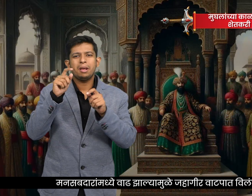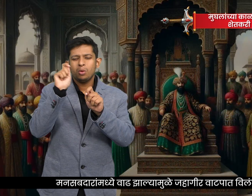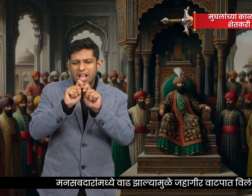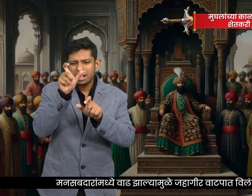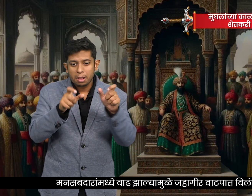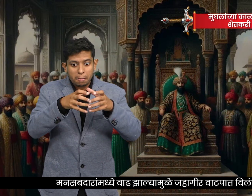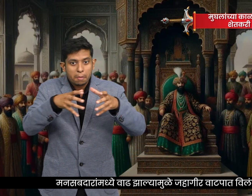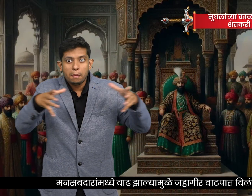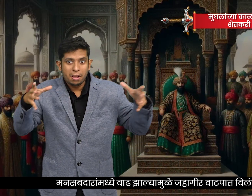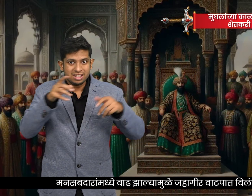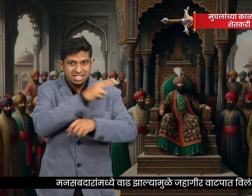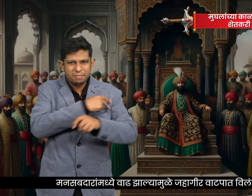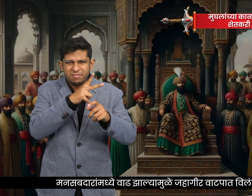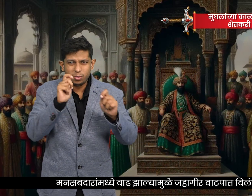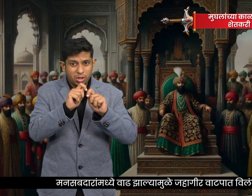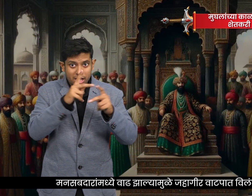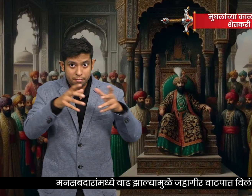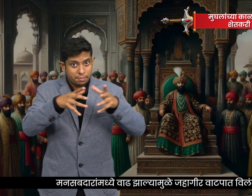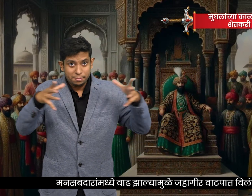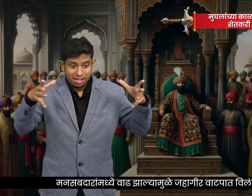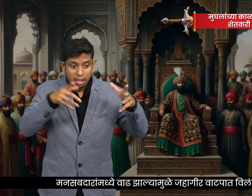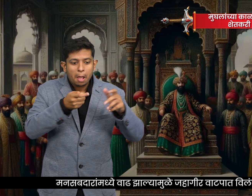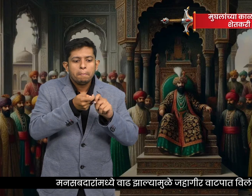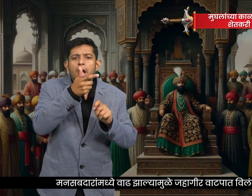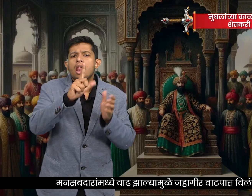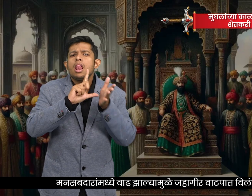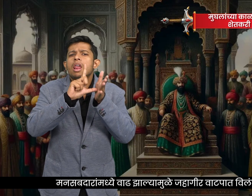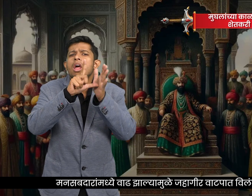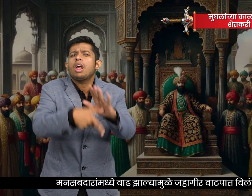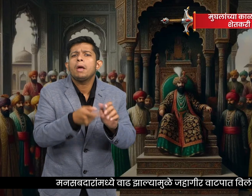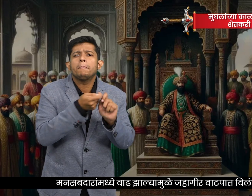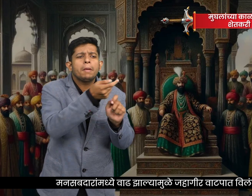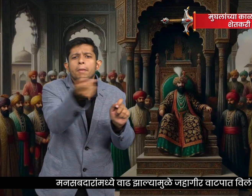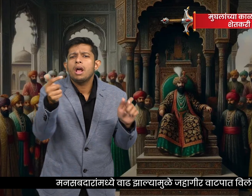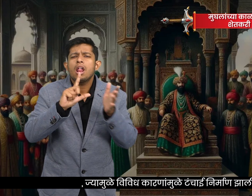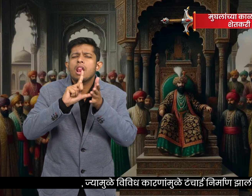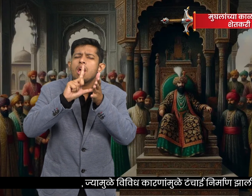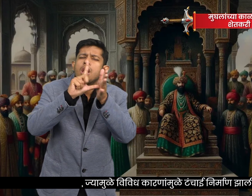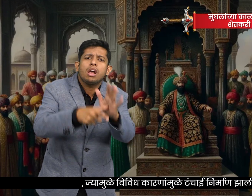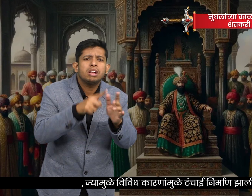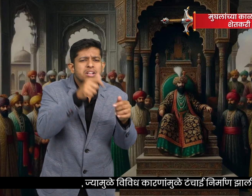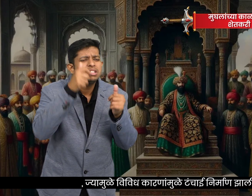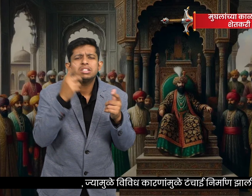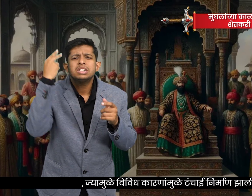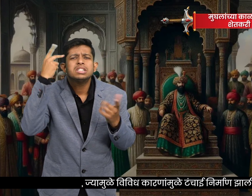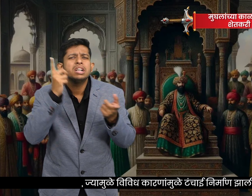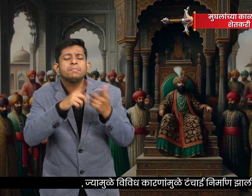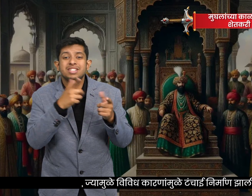मनसबदारामध्ये वाढ झाल्यामुळे जहागीर वाटपात विलंब झाला, ज्यामुळे